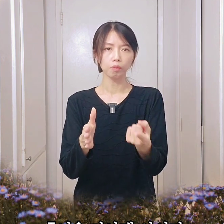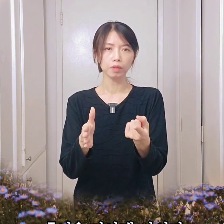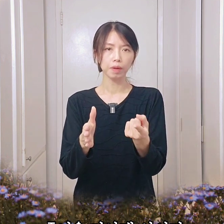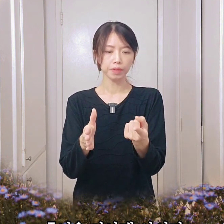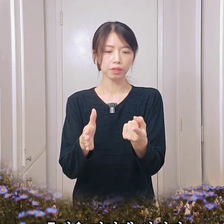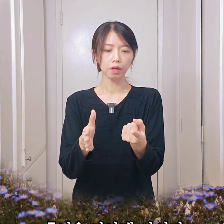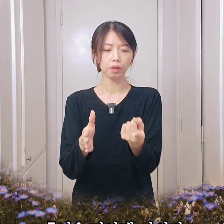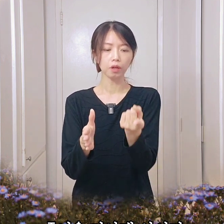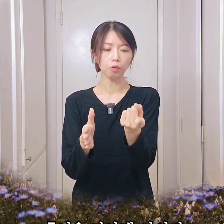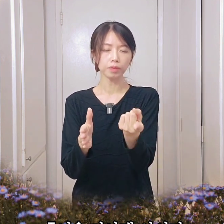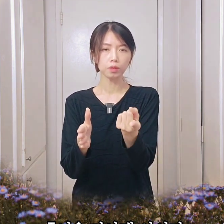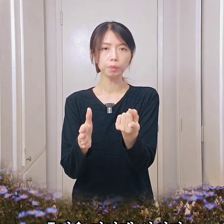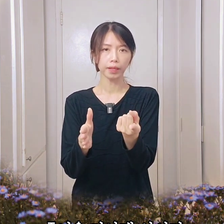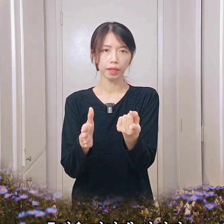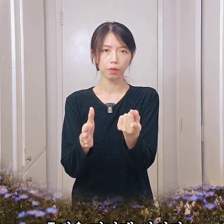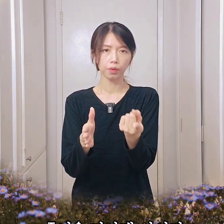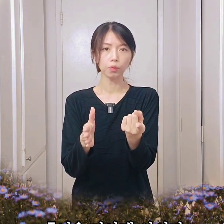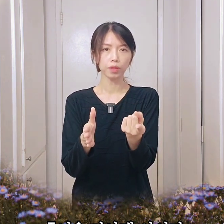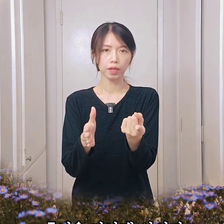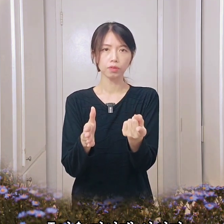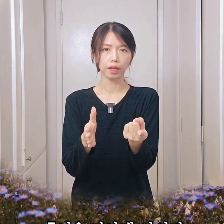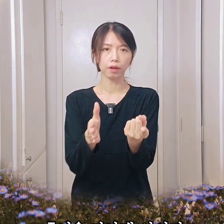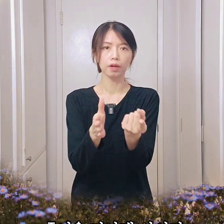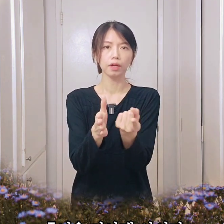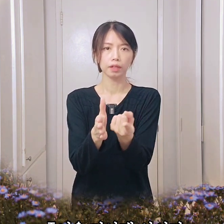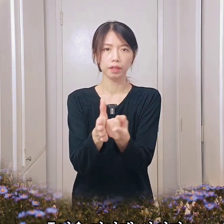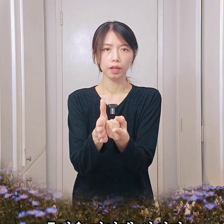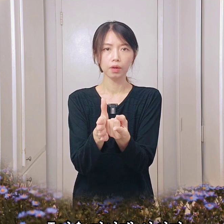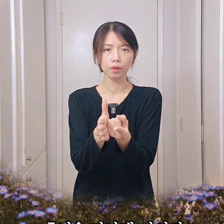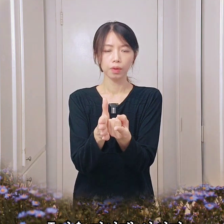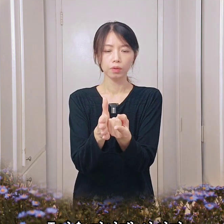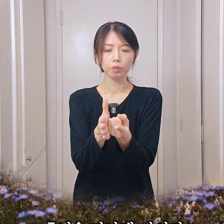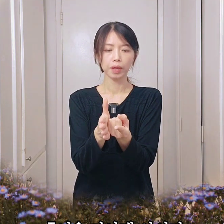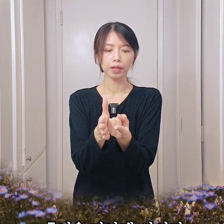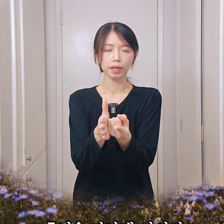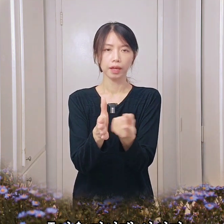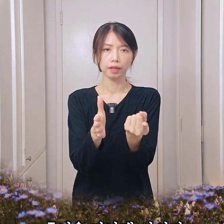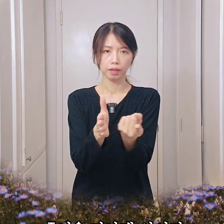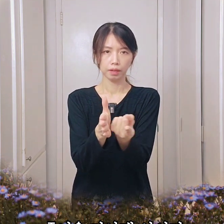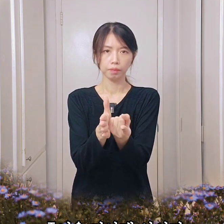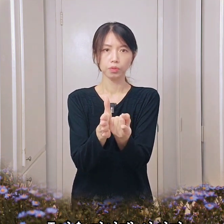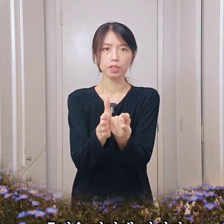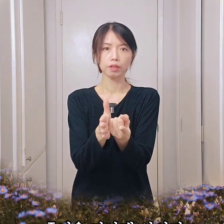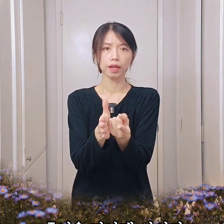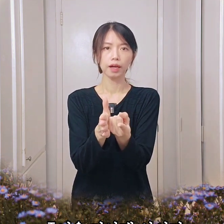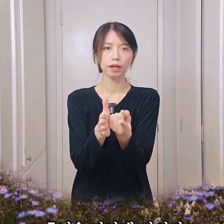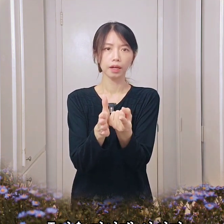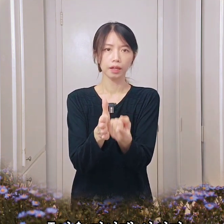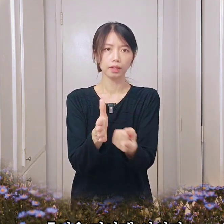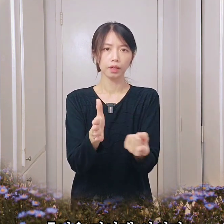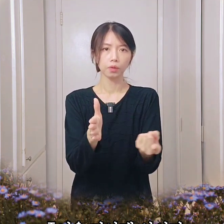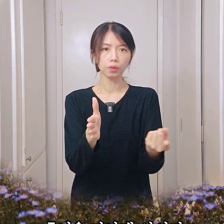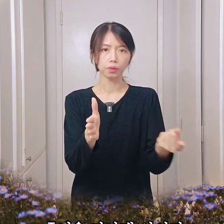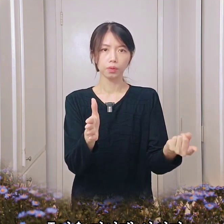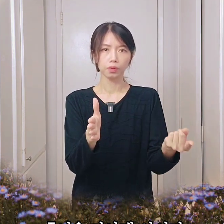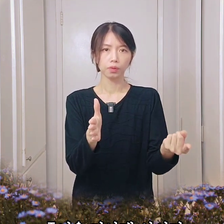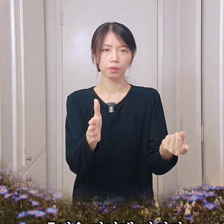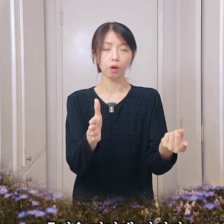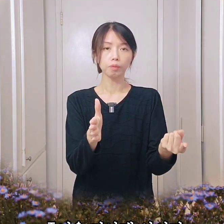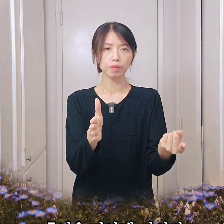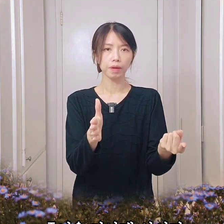손은 검지만 펴셔서 이 검지의 손바닥에 위로 보이게 해주세요. 이때 왼손 바닥에 붙이셨다가